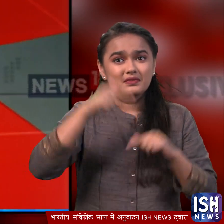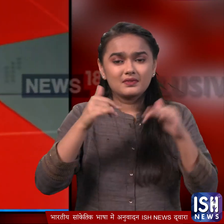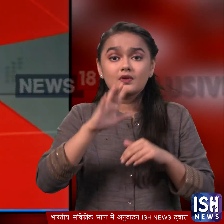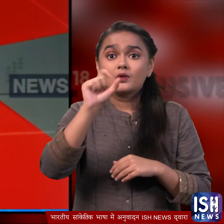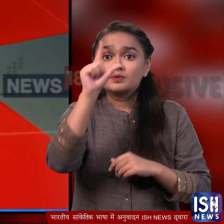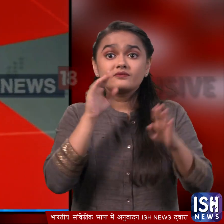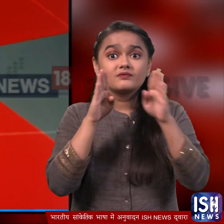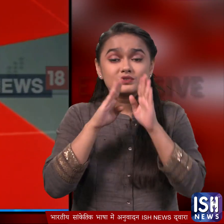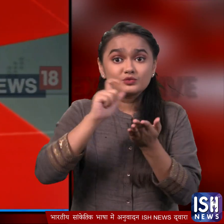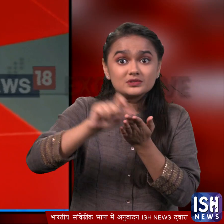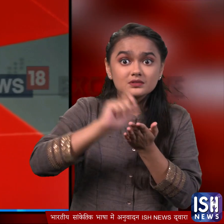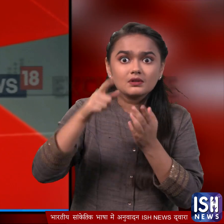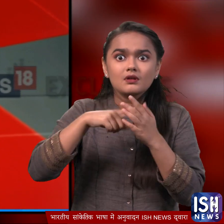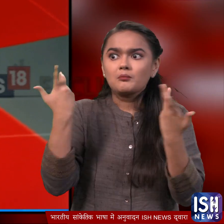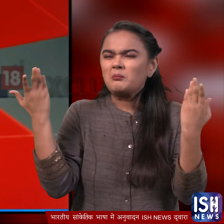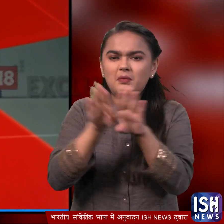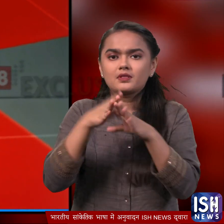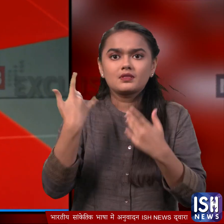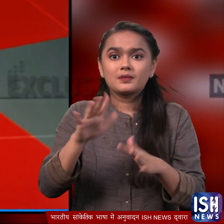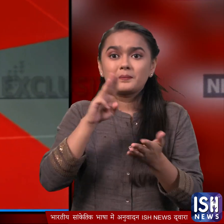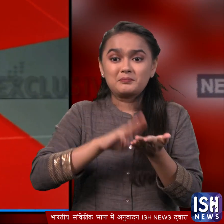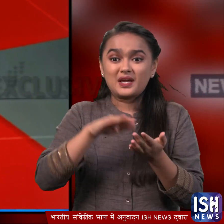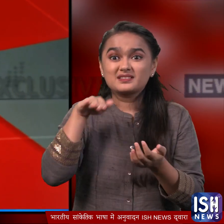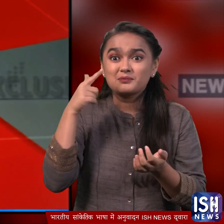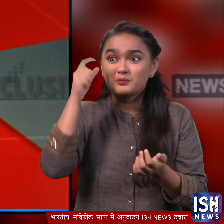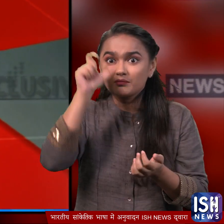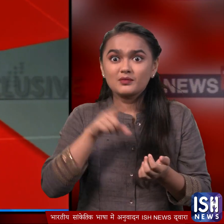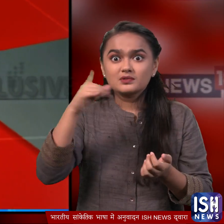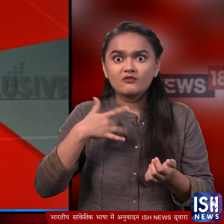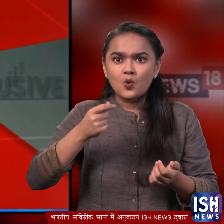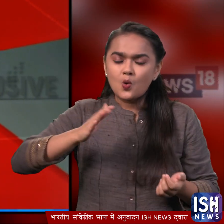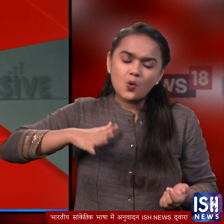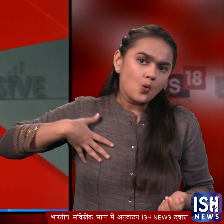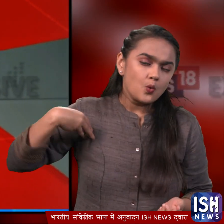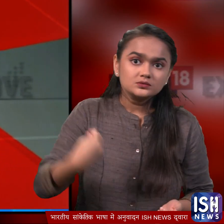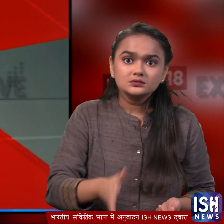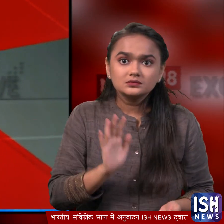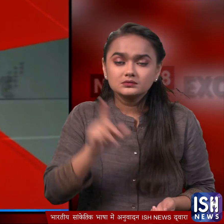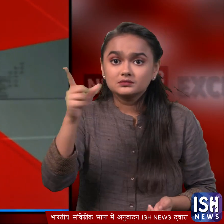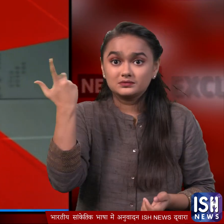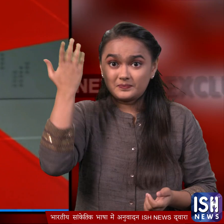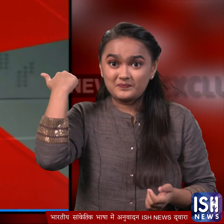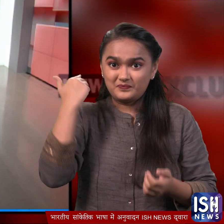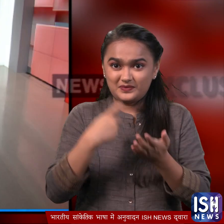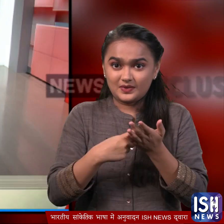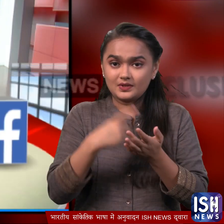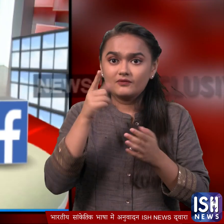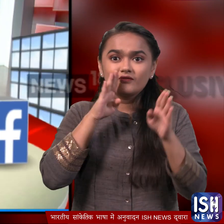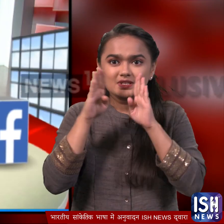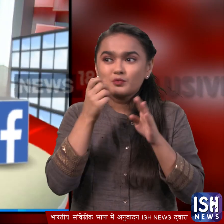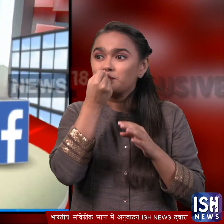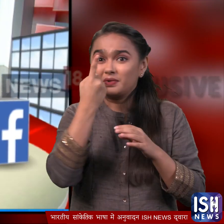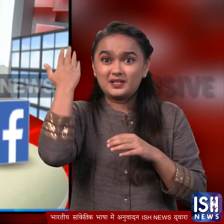थी। व्हाट्सएप, फेसबुक और इंस्टाग्राम के ठप पड़ने से मार्क ज़करबर्ग को भारी नुकसान हुआ। न्यूज़ 18 के विक्रांत यादव की रिपोर्ट है कि सोमवार को